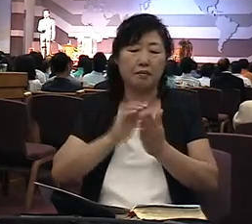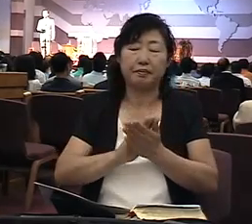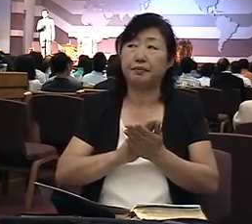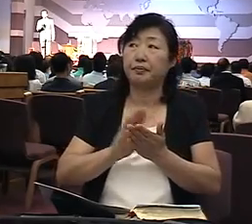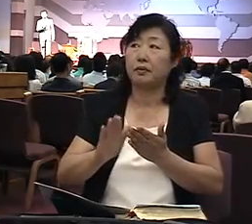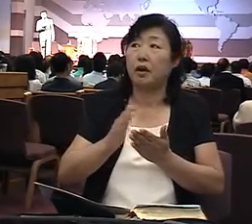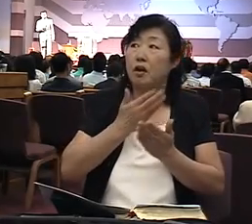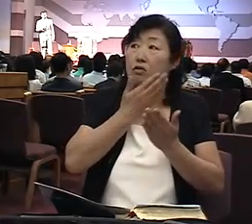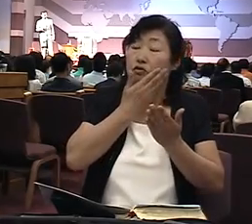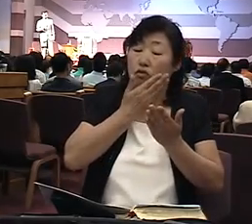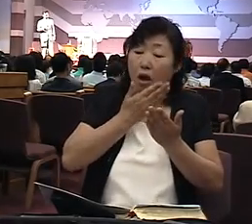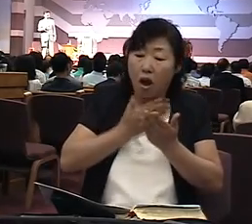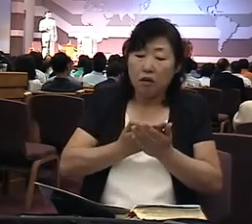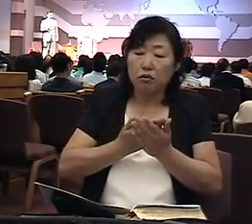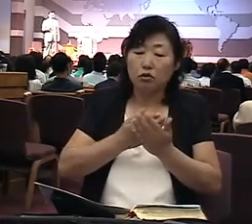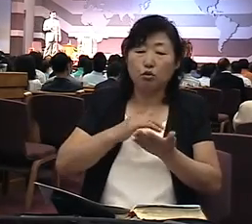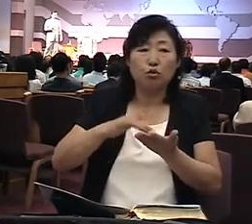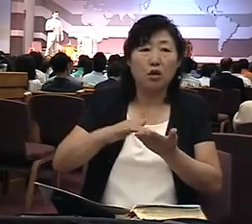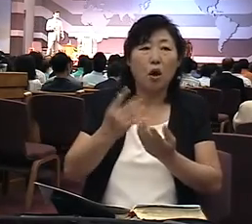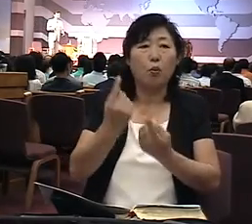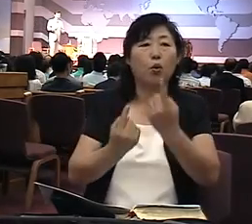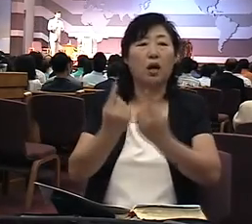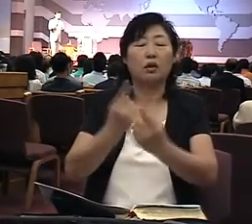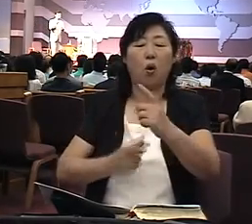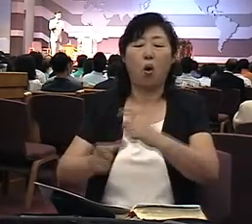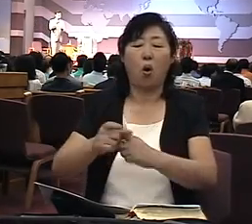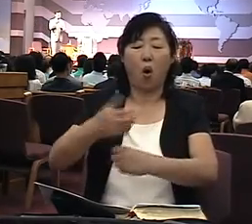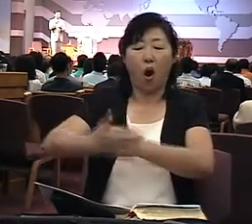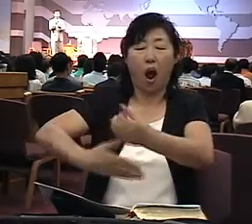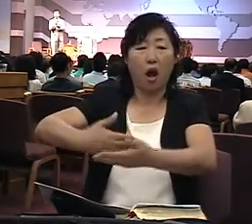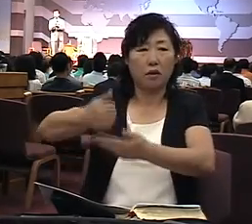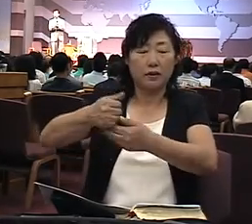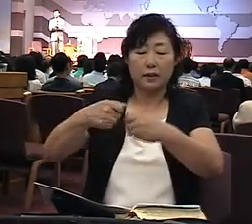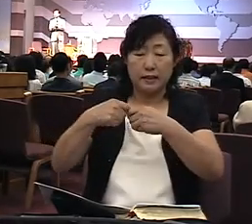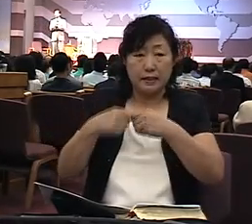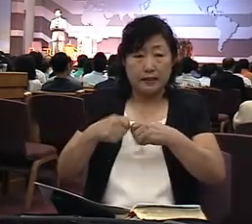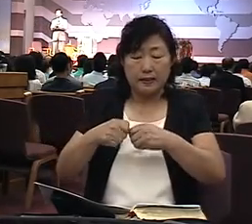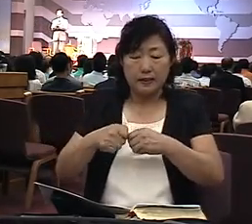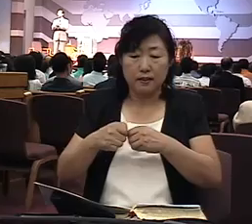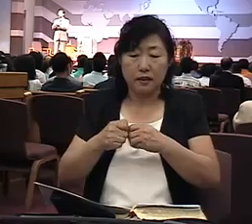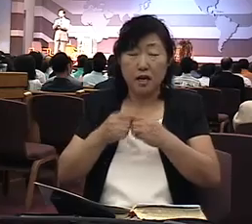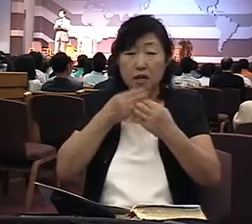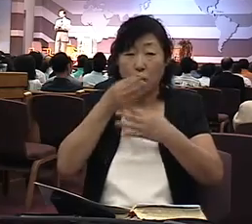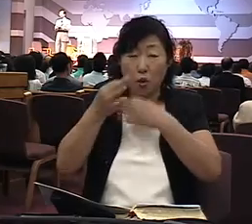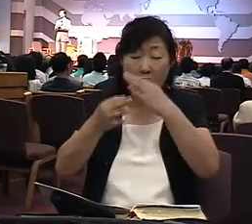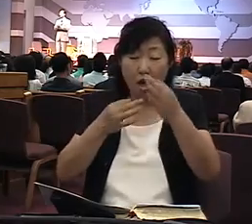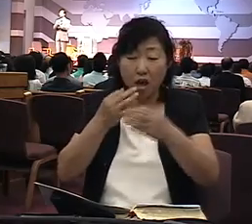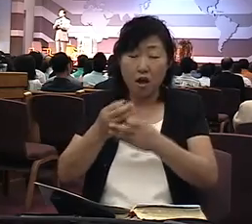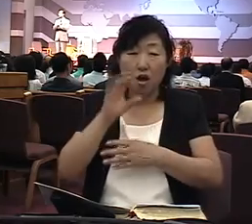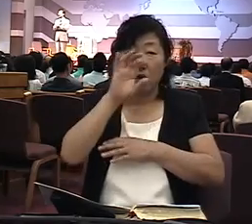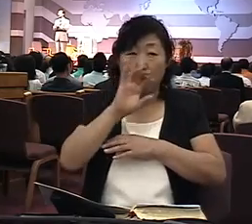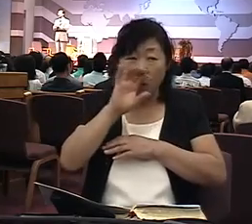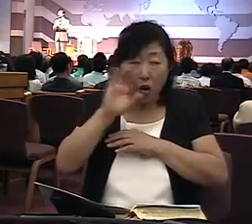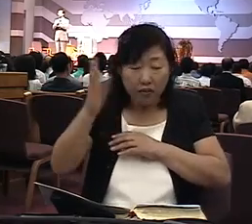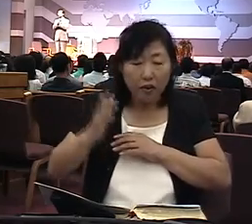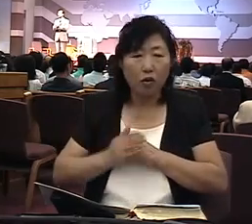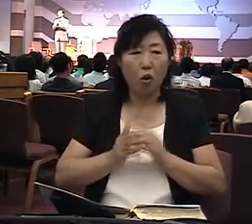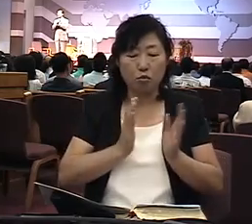중요한 것은 숫자보다도 하나님께 철저하게 서 있는 훈련되고 무장된 주님의